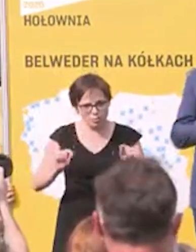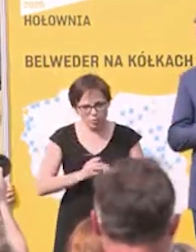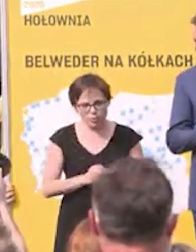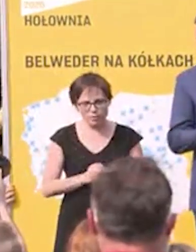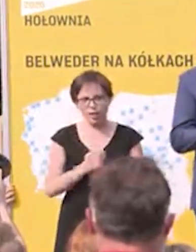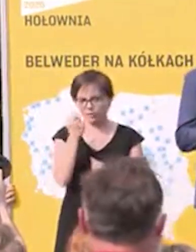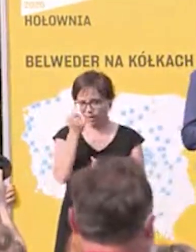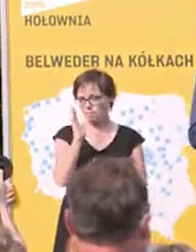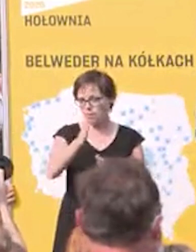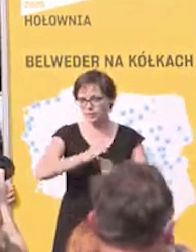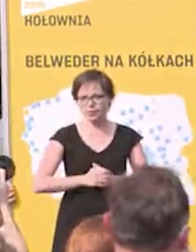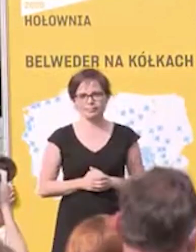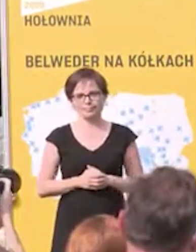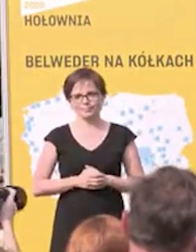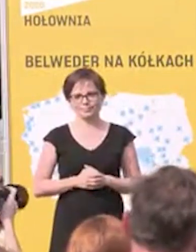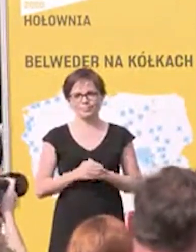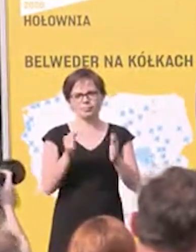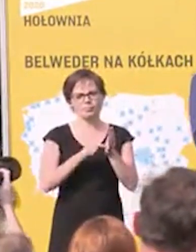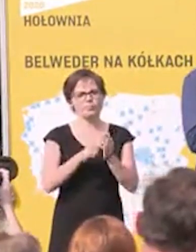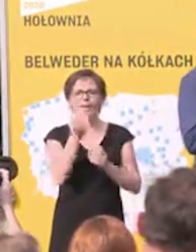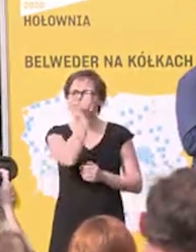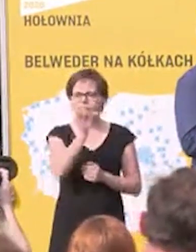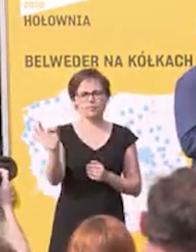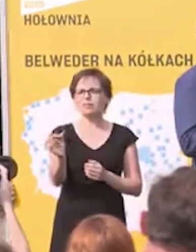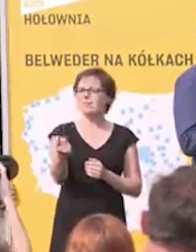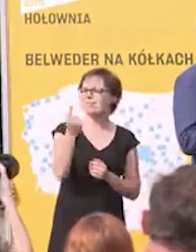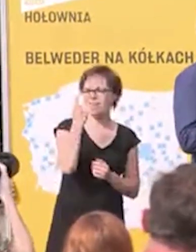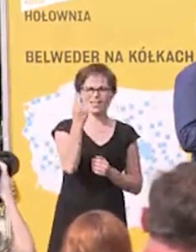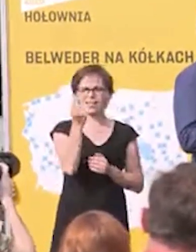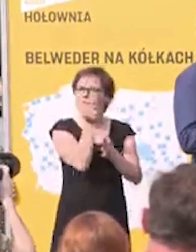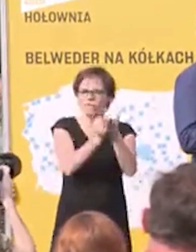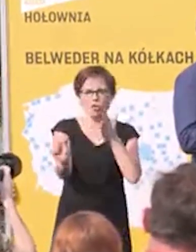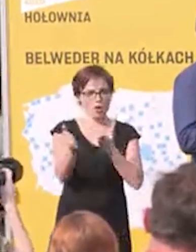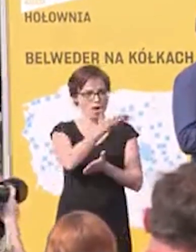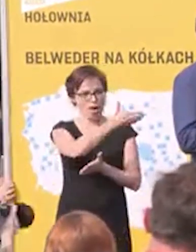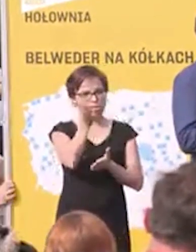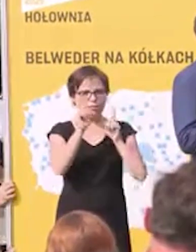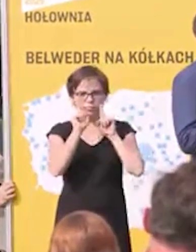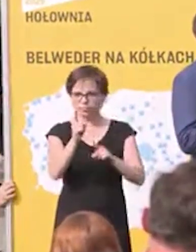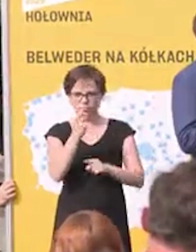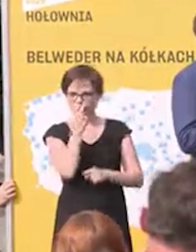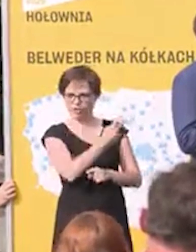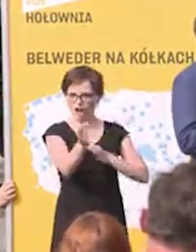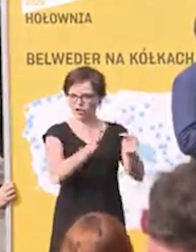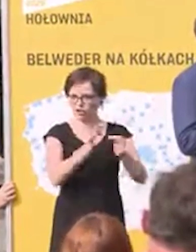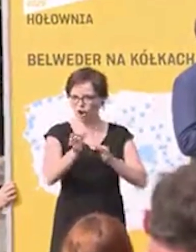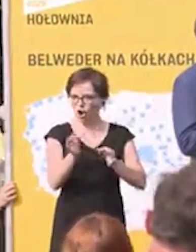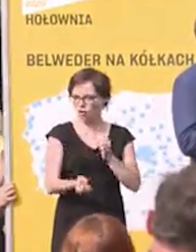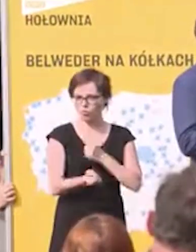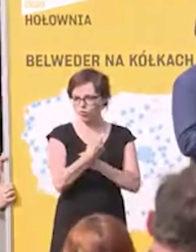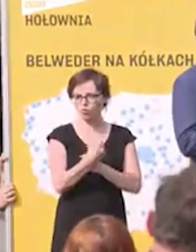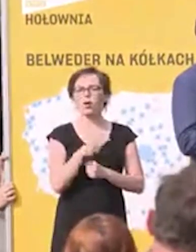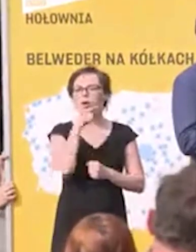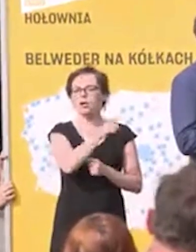już za chwilę. To specjalne, jedyne, unikalne, jesteście państwo świadkami historii, wykonanie